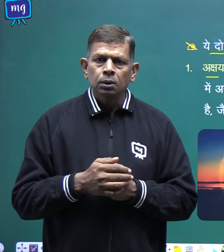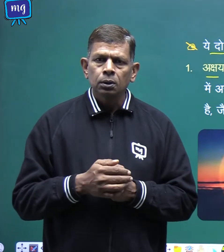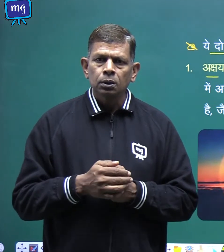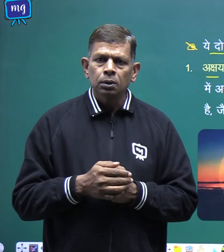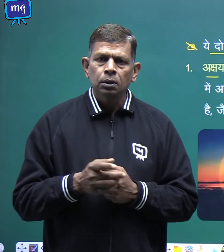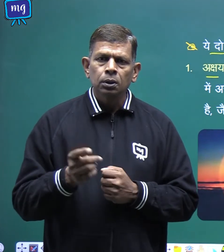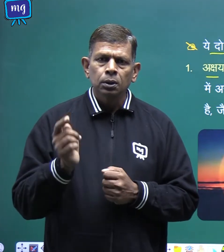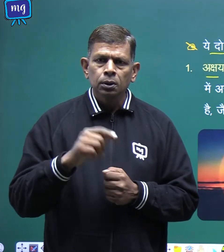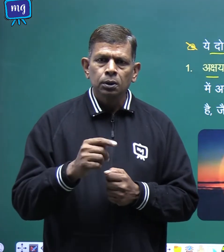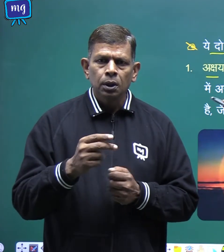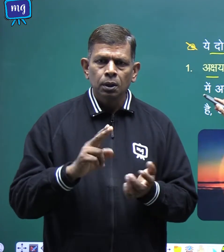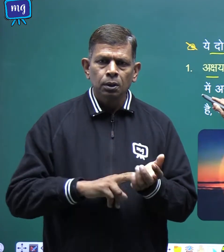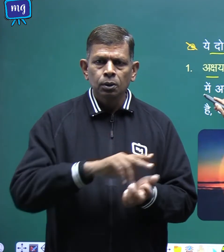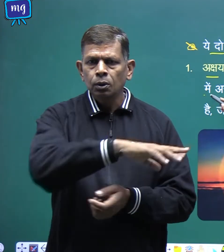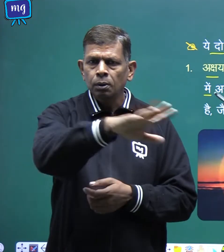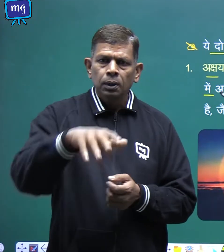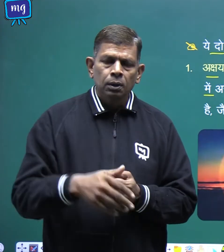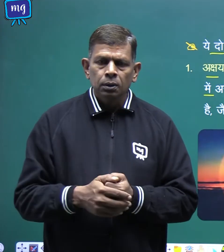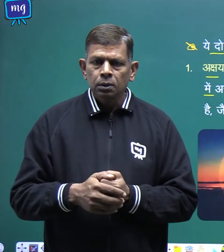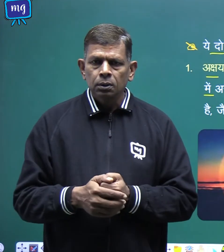ये प्रकृति में